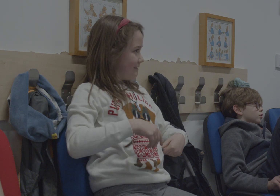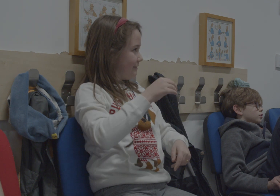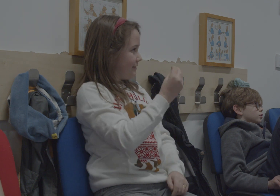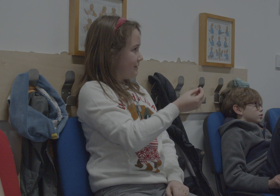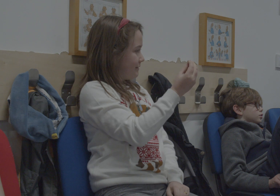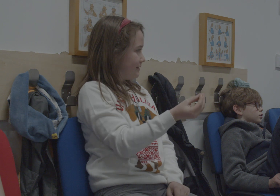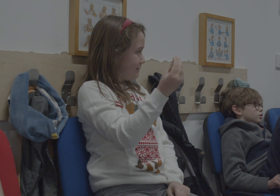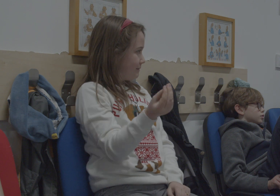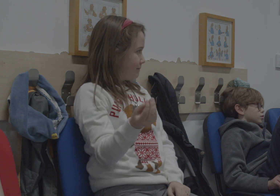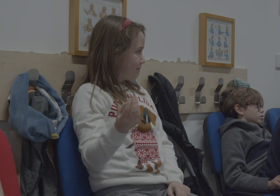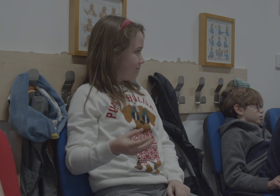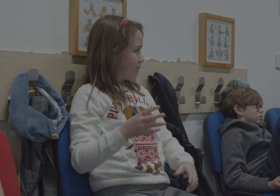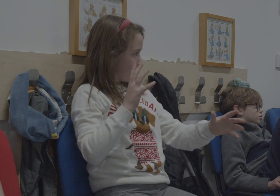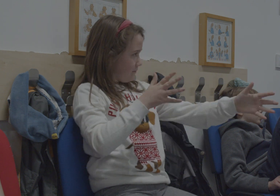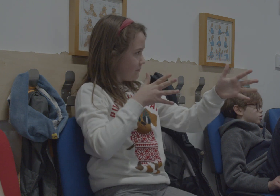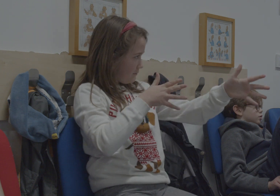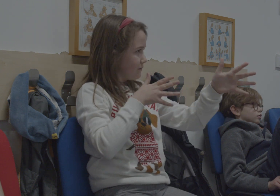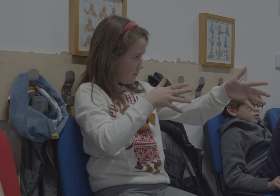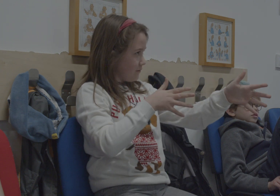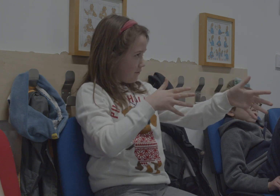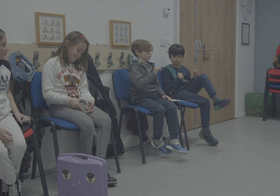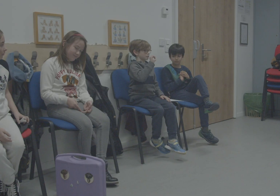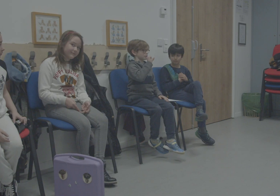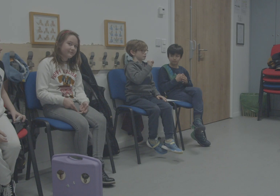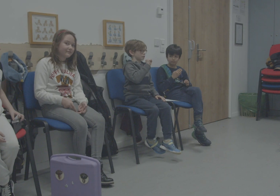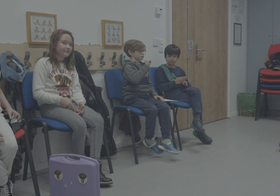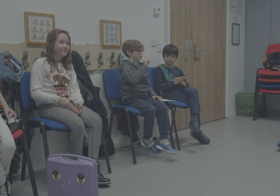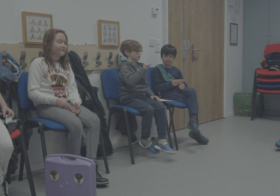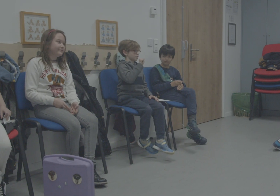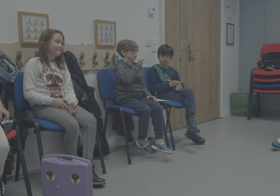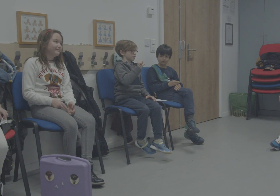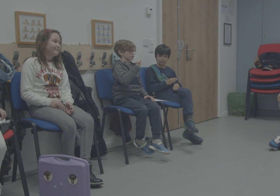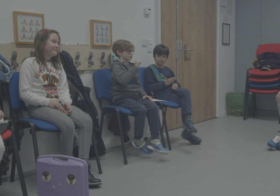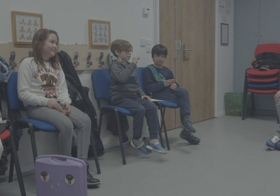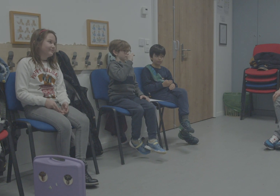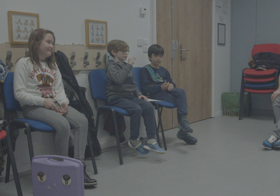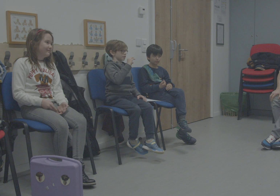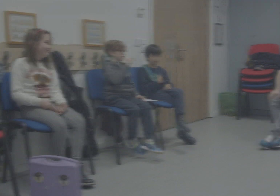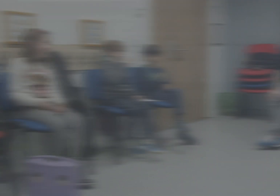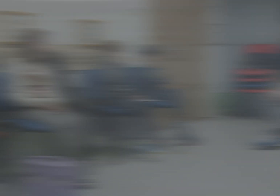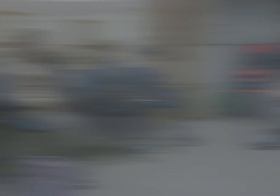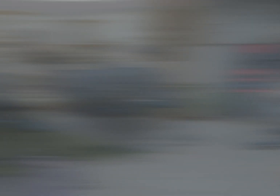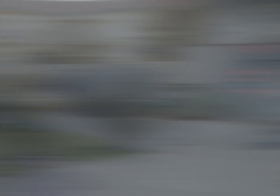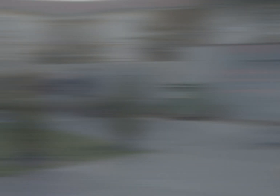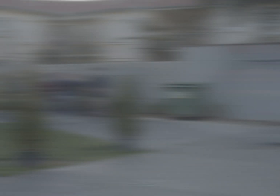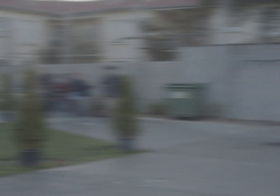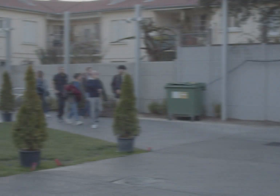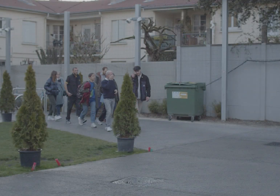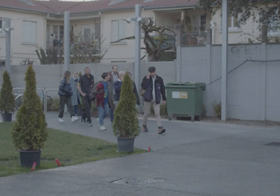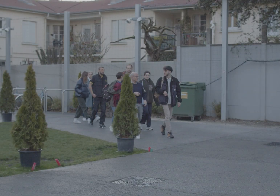de rentrer en communication avec eux. Et puis c'est un petit peu le message secret, codé, voilà, ça ils adorent. Le jeudi suivant,